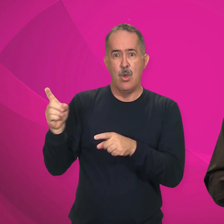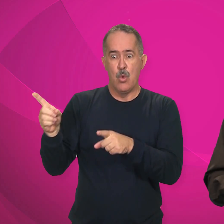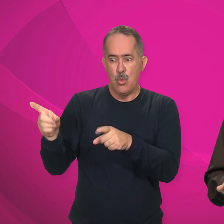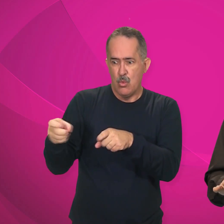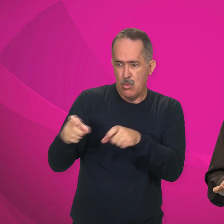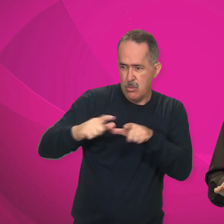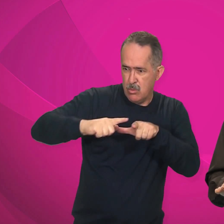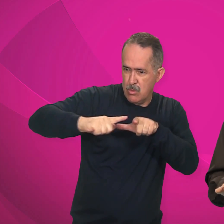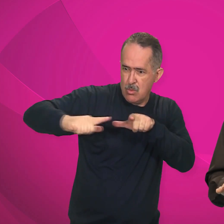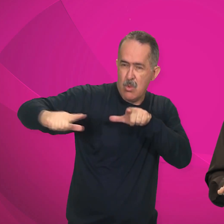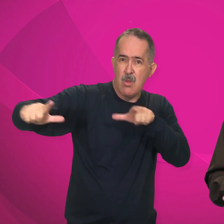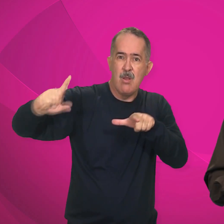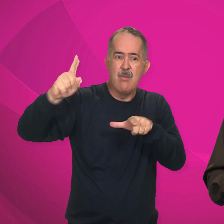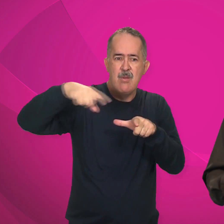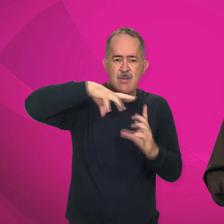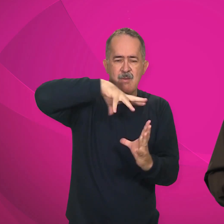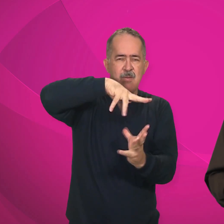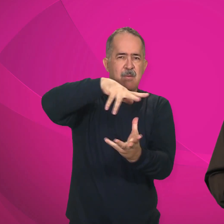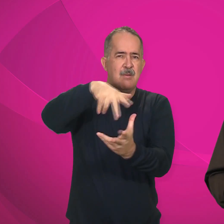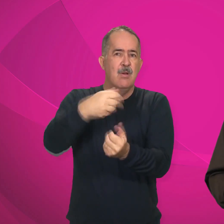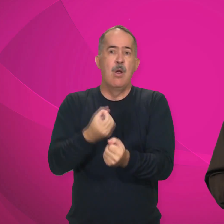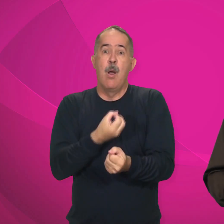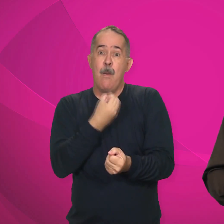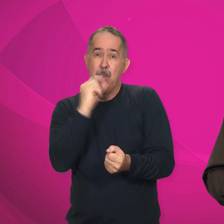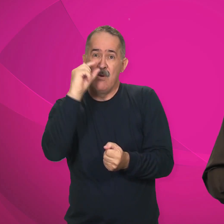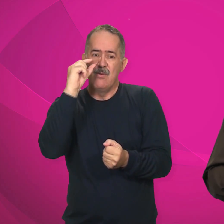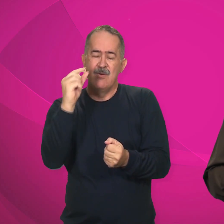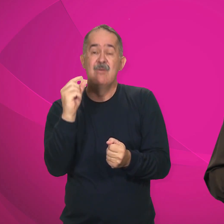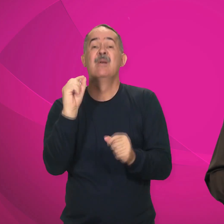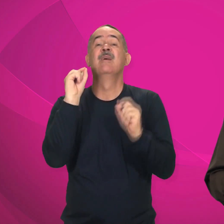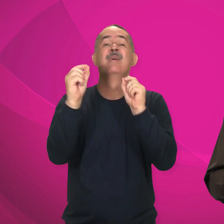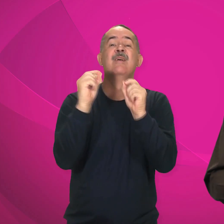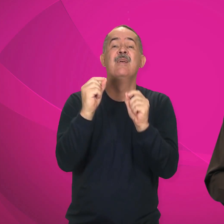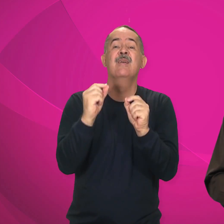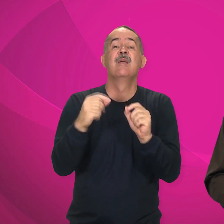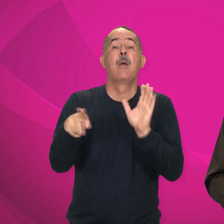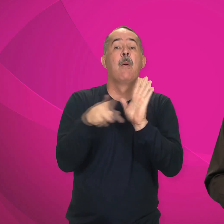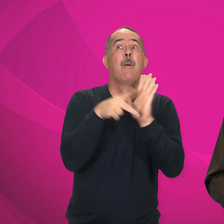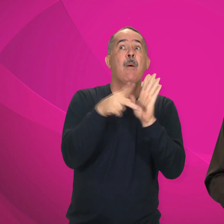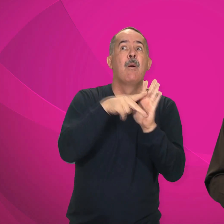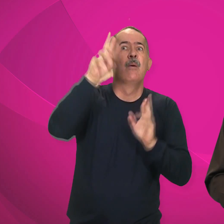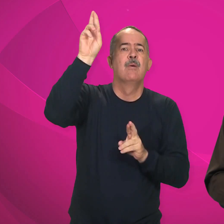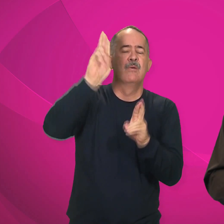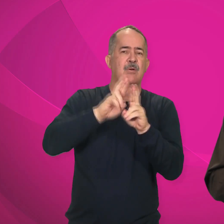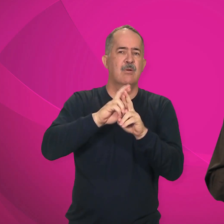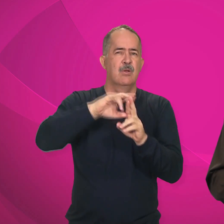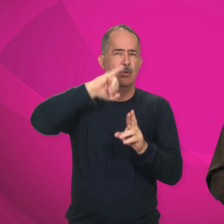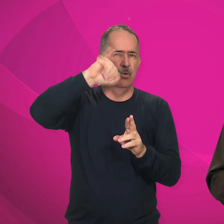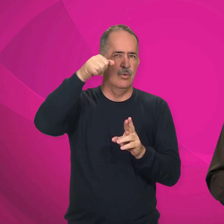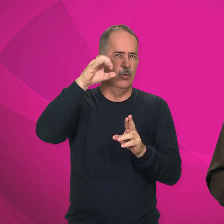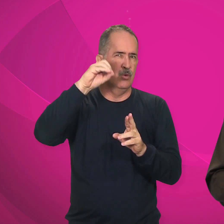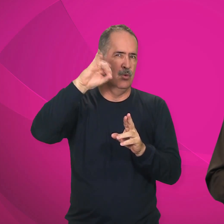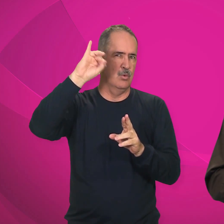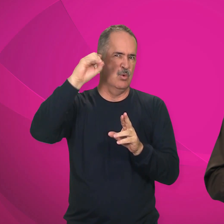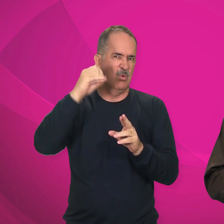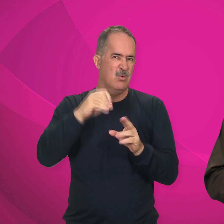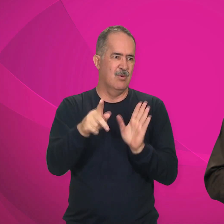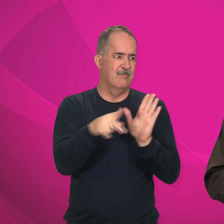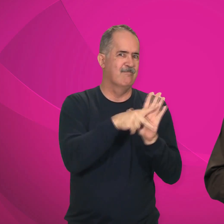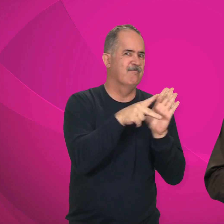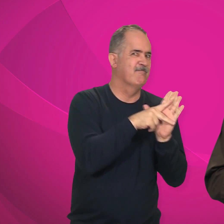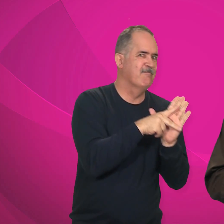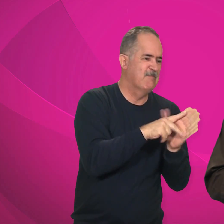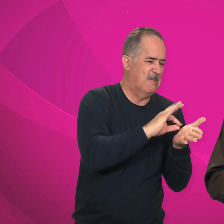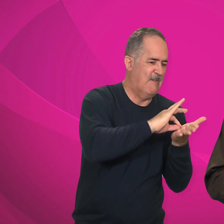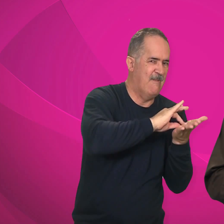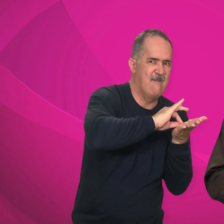O campo é o mundo e a boa semente são os que pertencem ao reino. O joio são os que